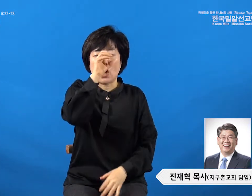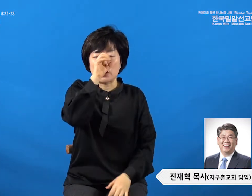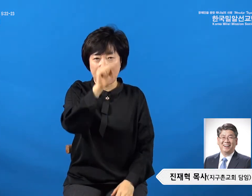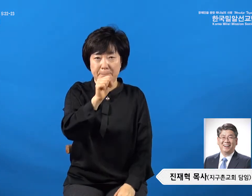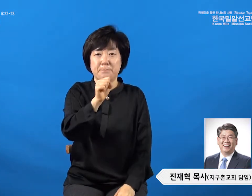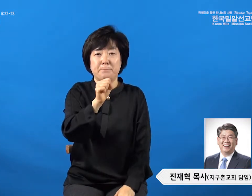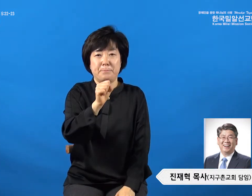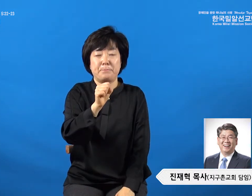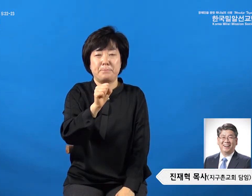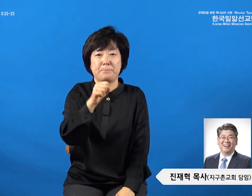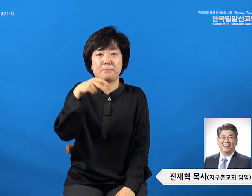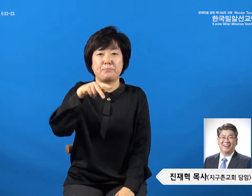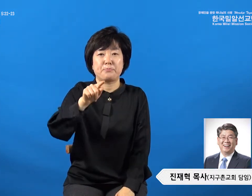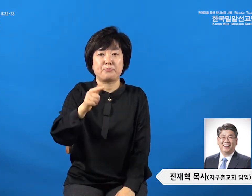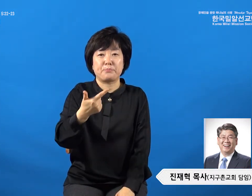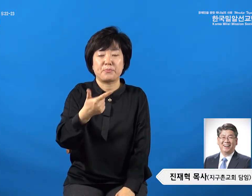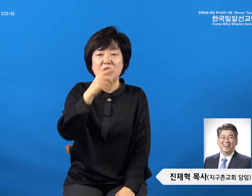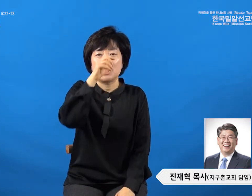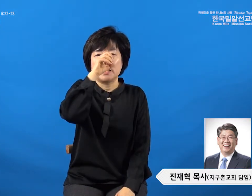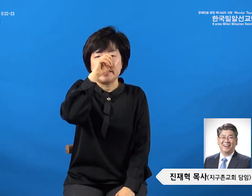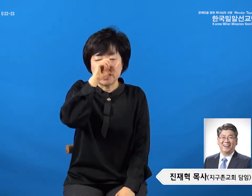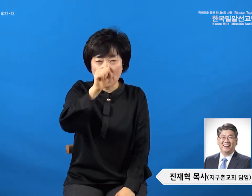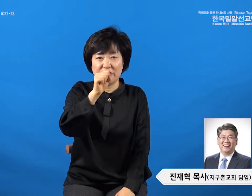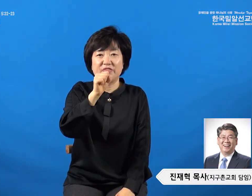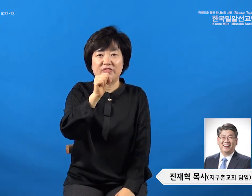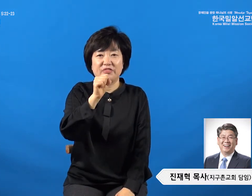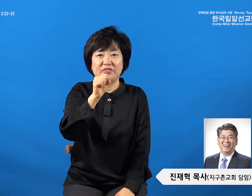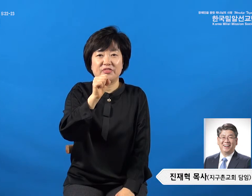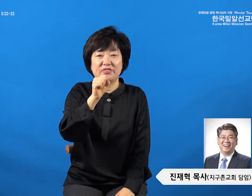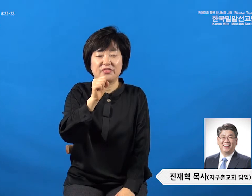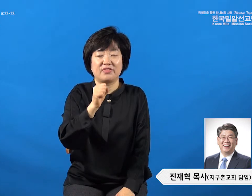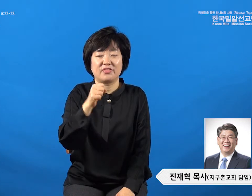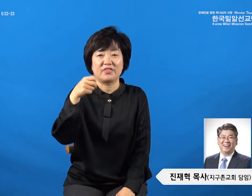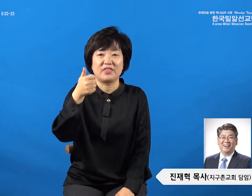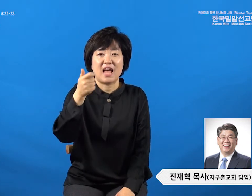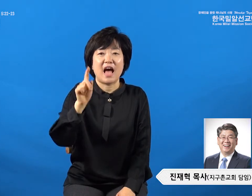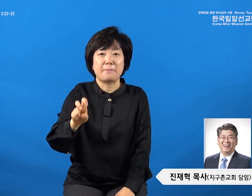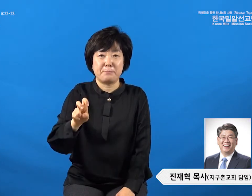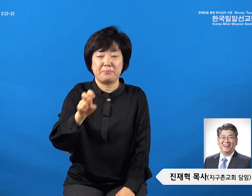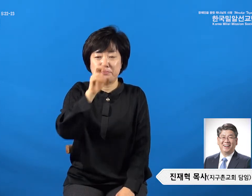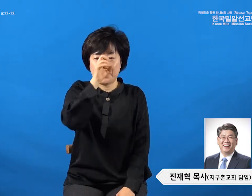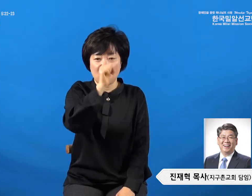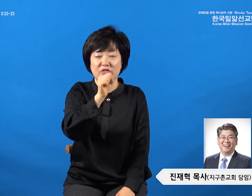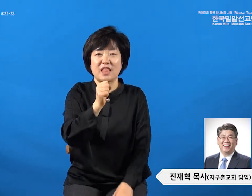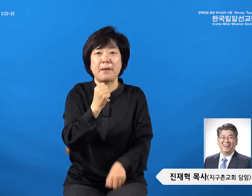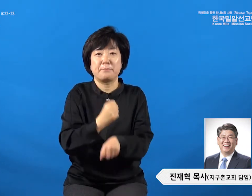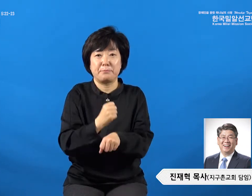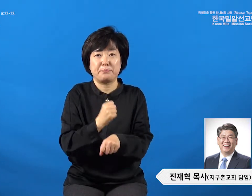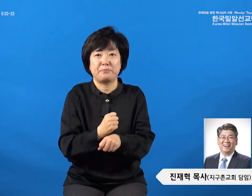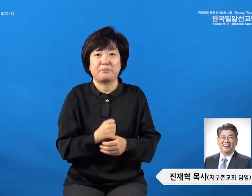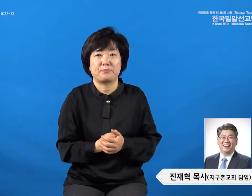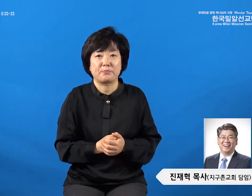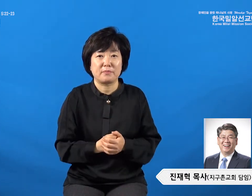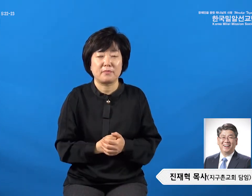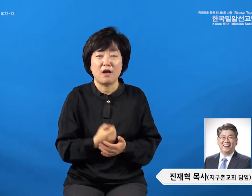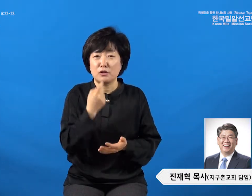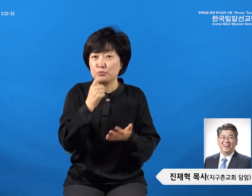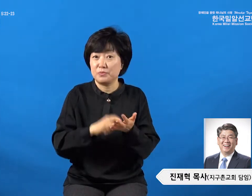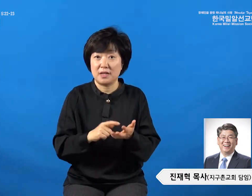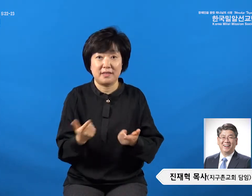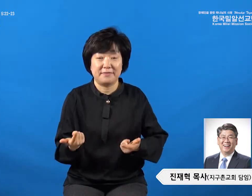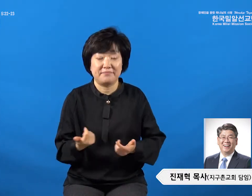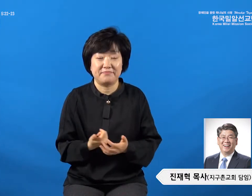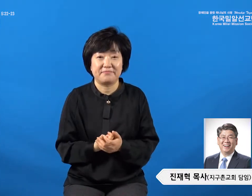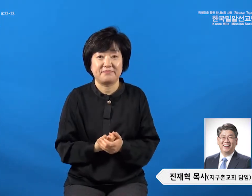그것은 선함이다 라고 말하고 싶습니다. 선함. 그런데 이 선함은